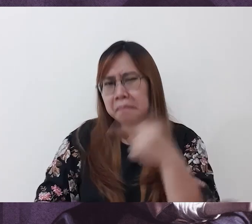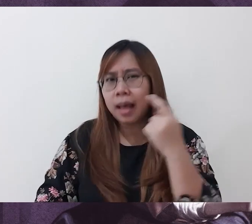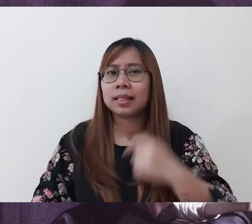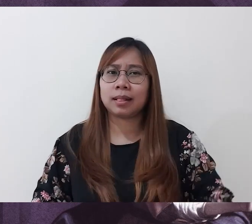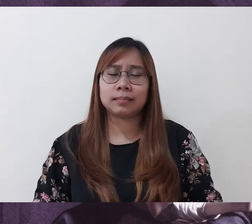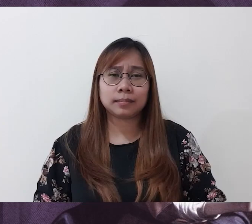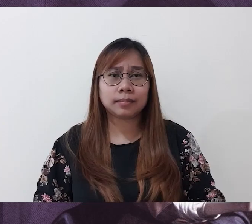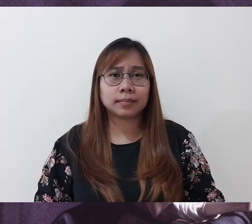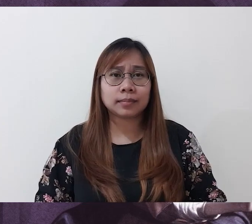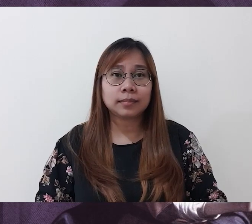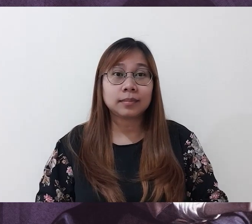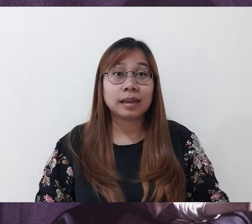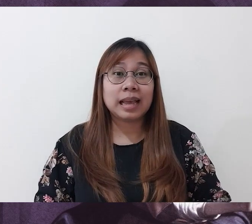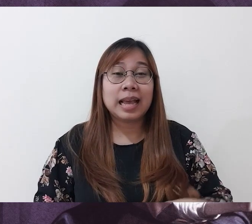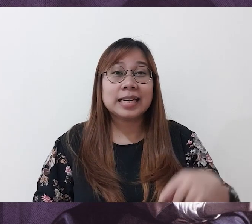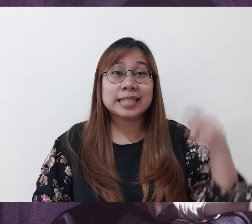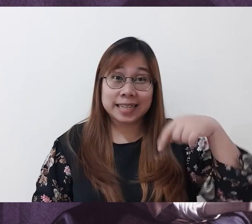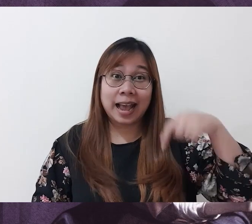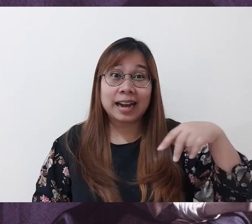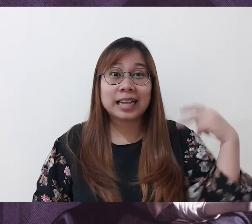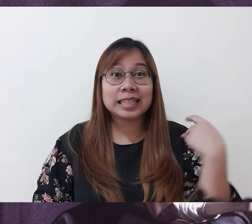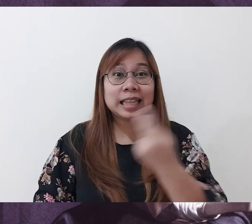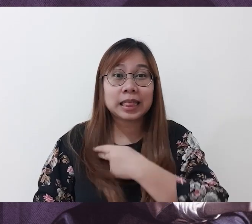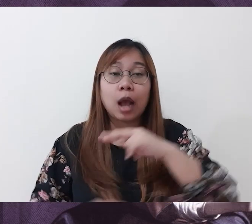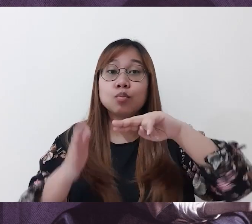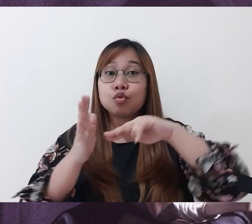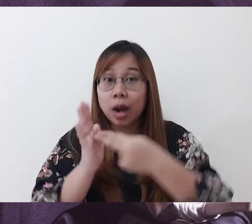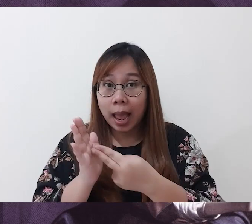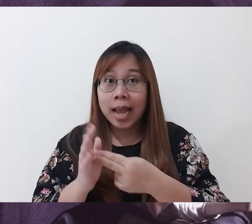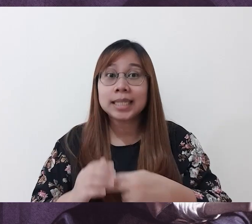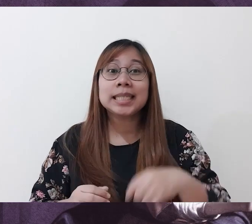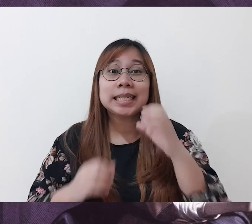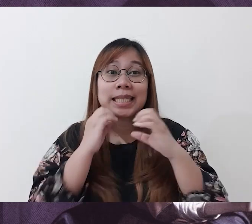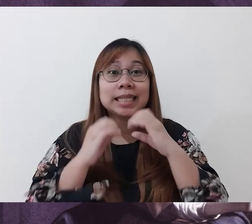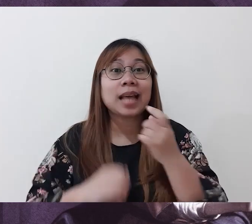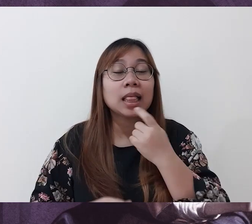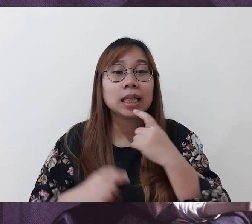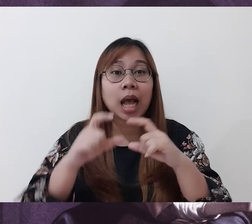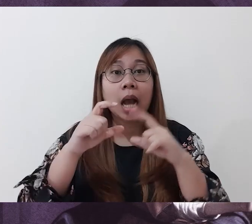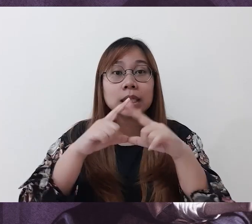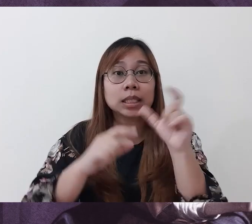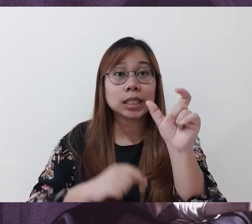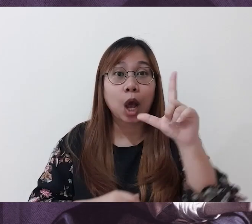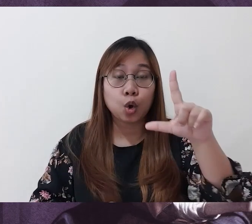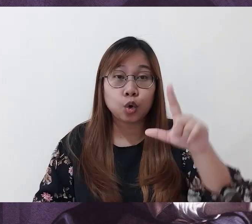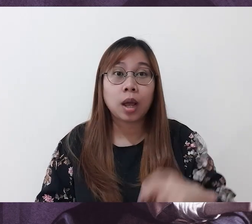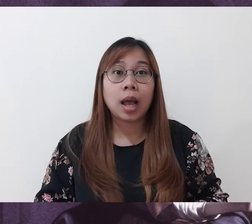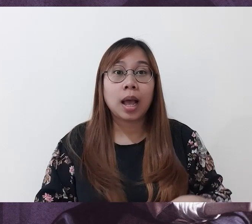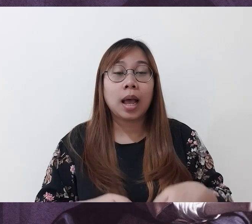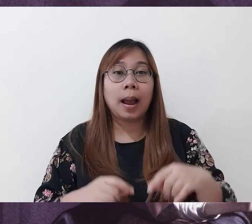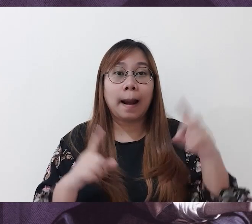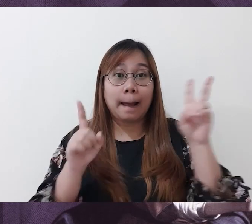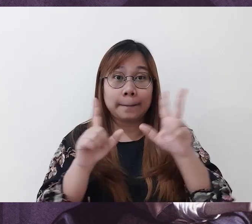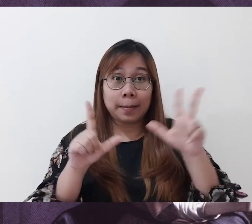sekali berlalu. Dan saat ini kita akan memulai seri Saul tanggal 18 November